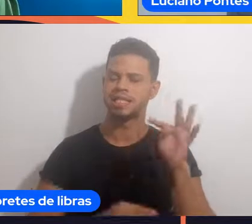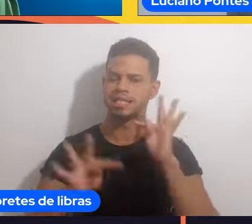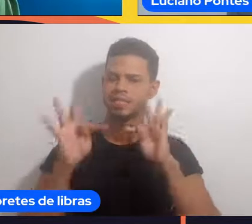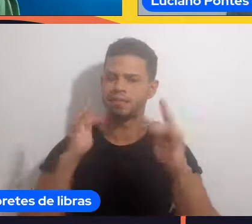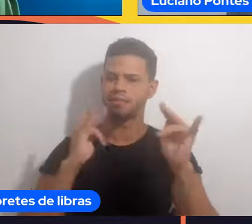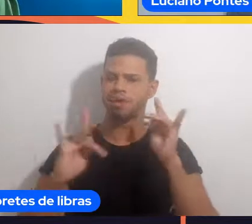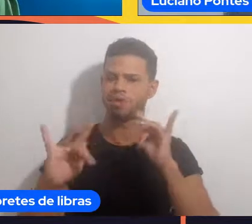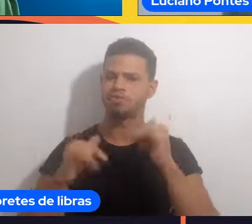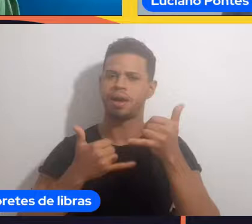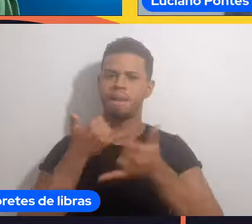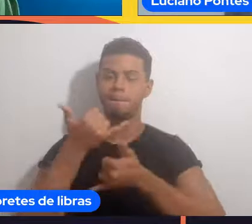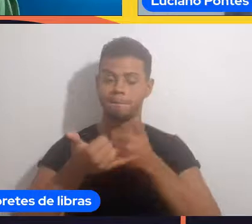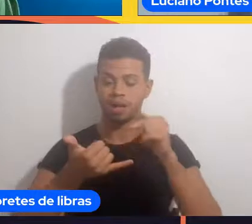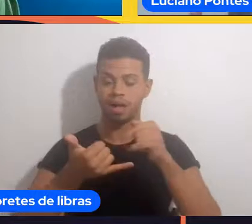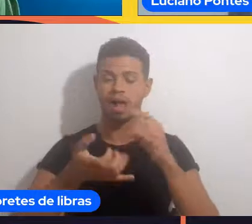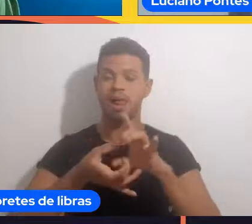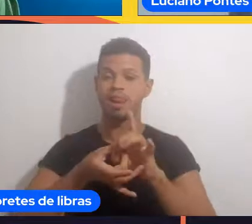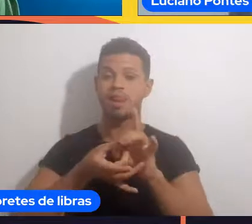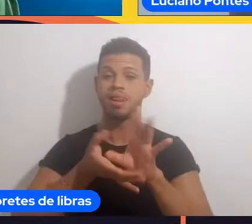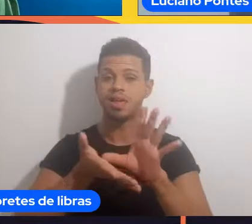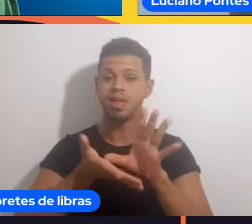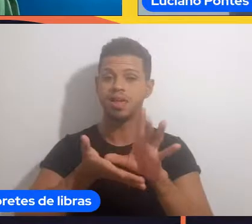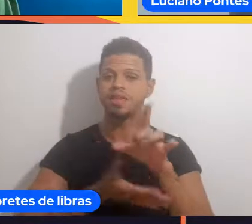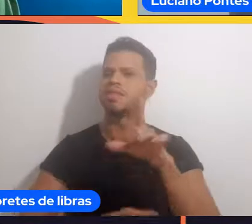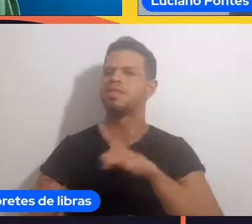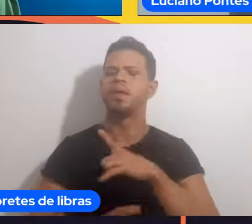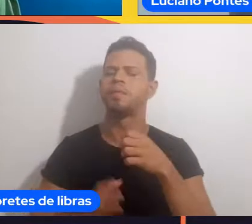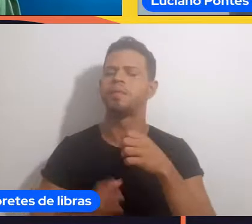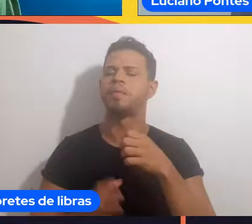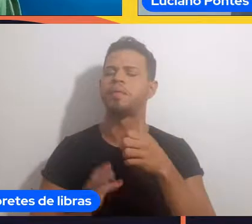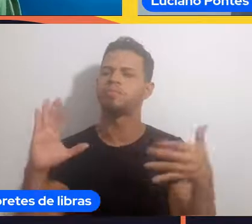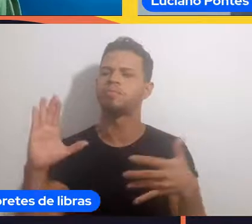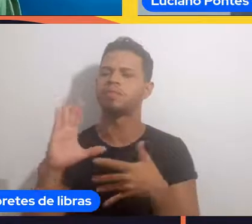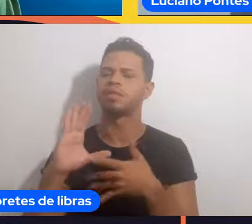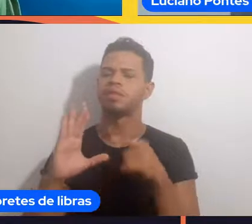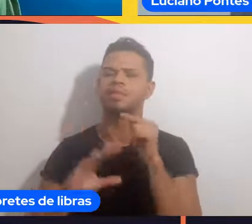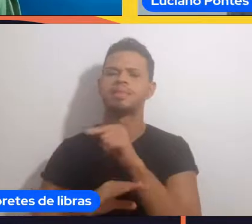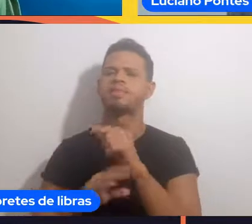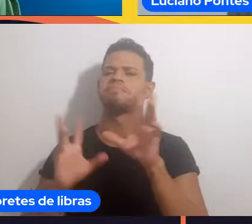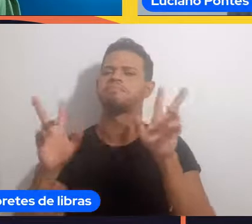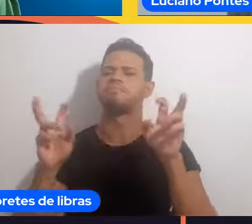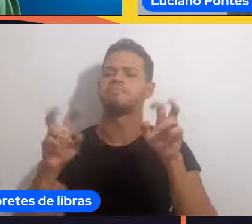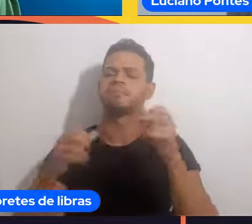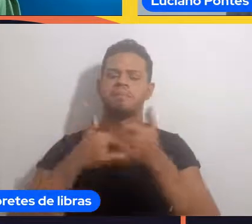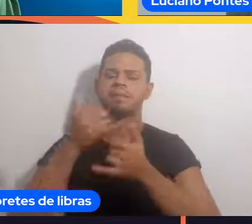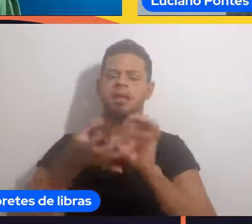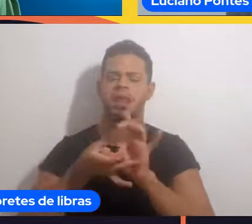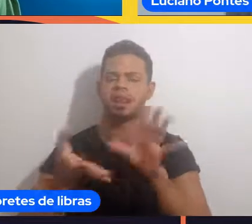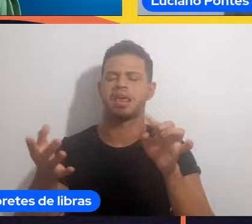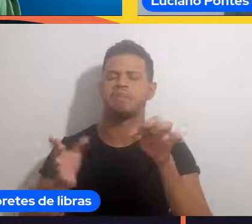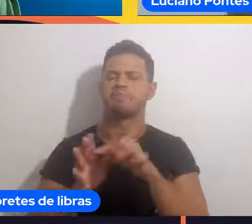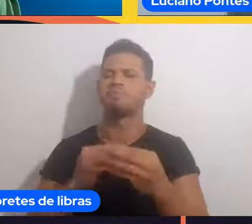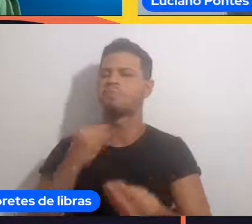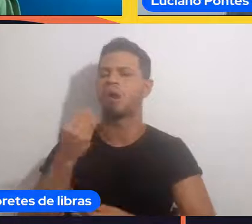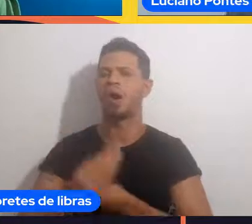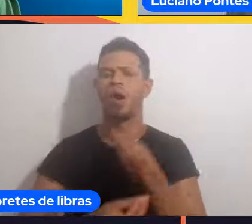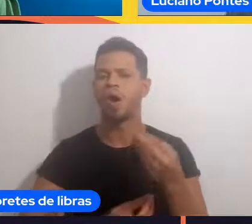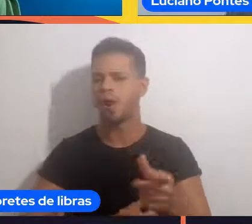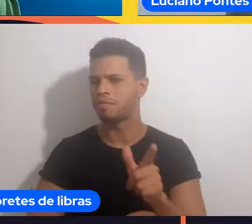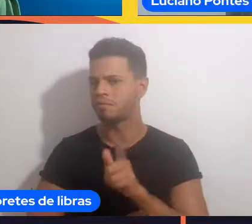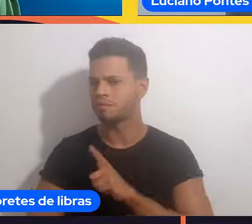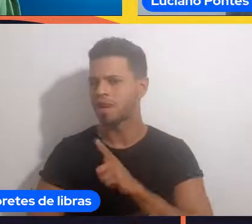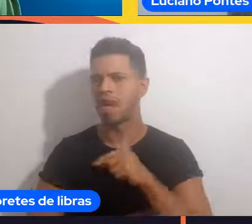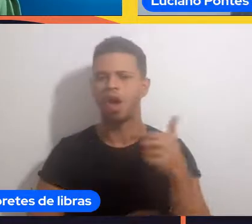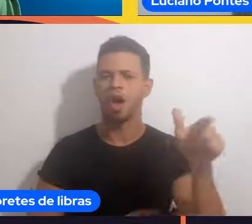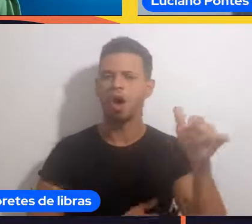livre, ela vem trazendo que elementos que caracterizam esse brincar livre? Então, tem uma outra forma de brincar, brincar